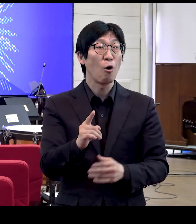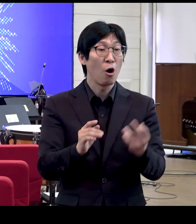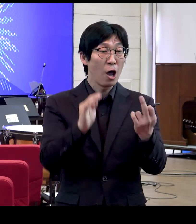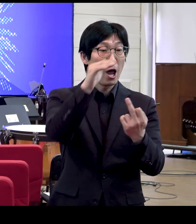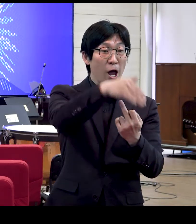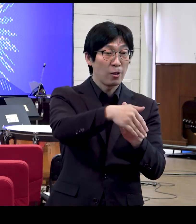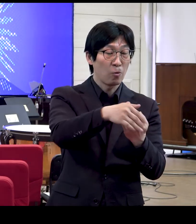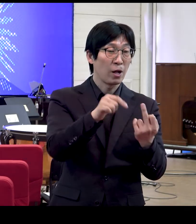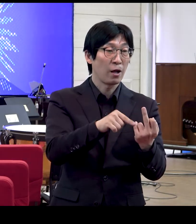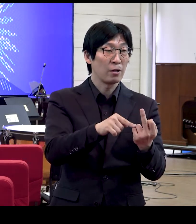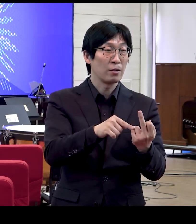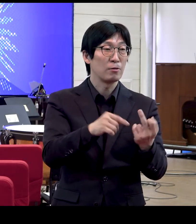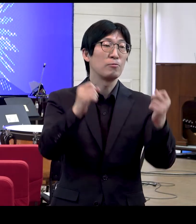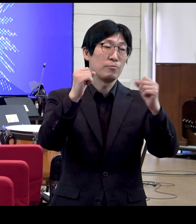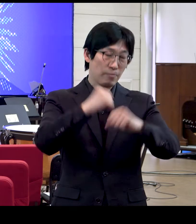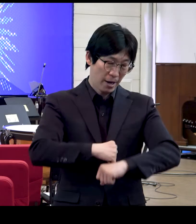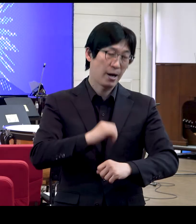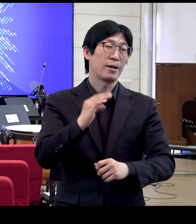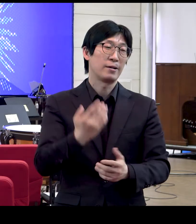에덴은 절대 에덴일 수 없어요.